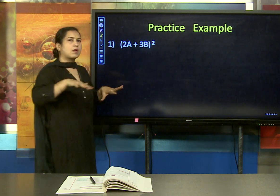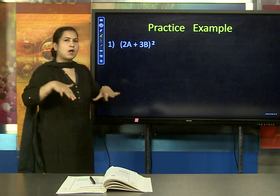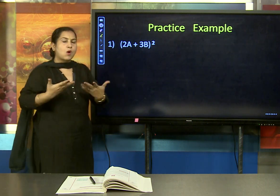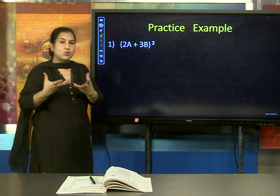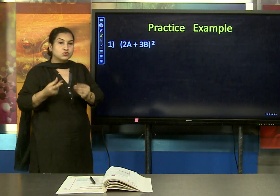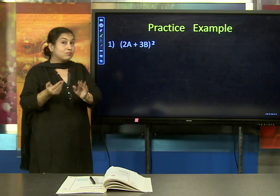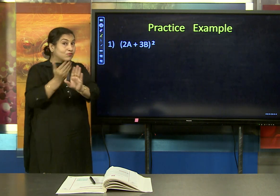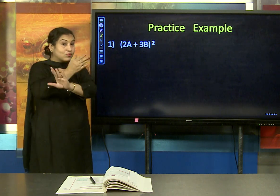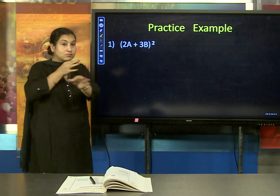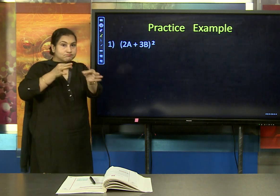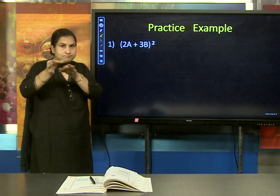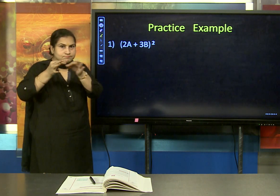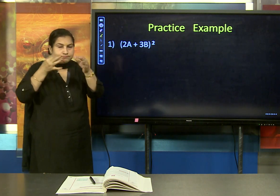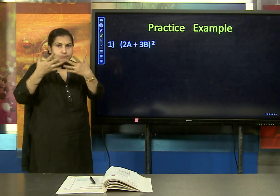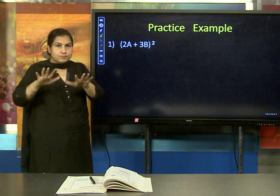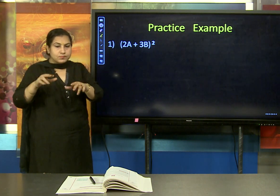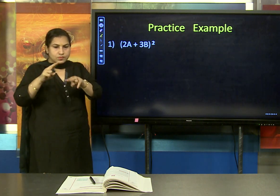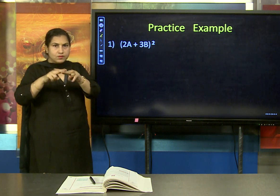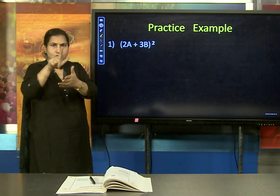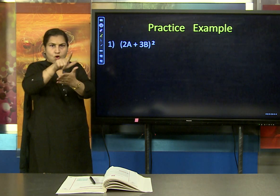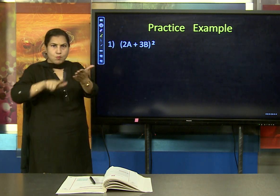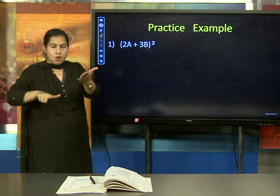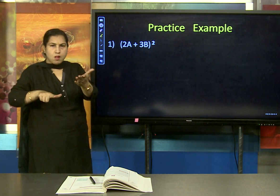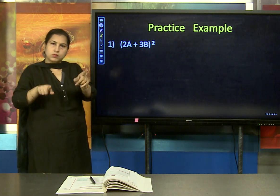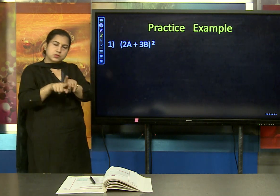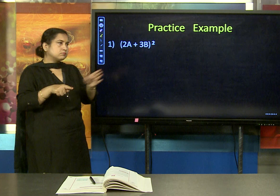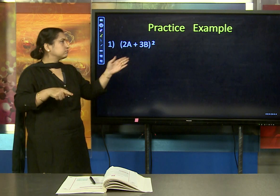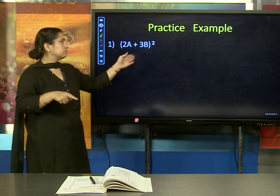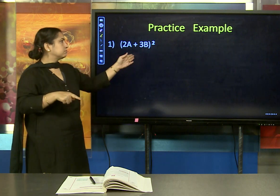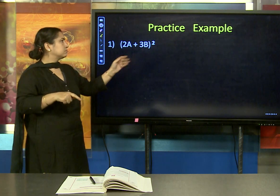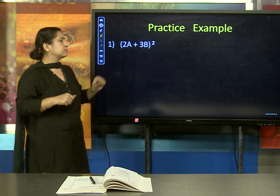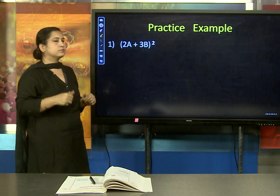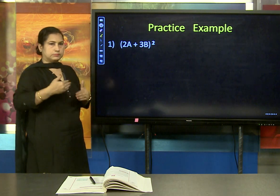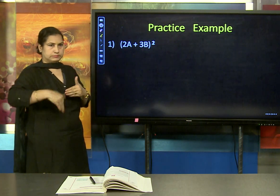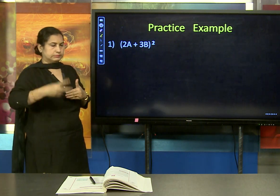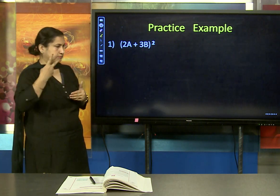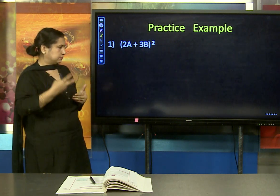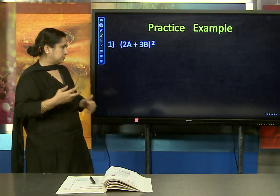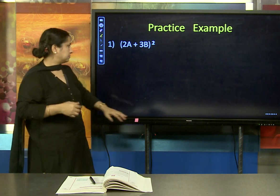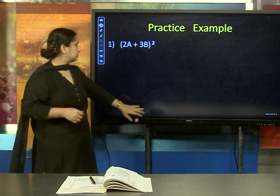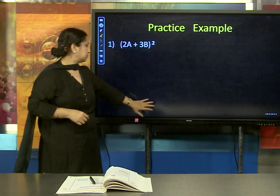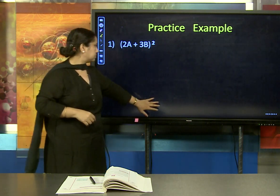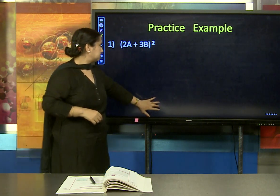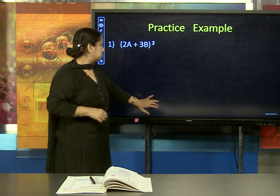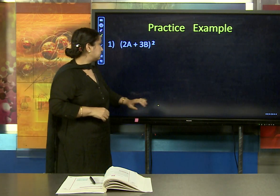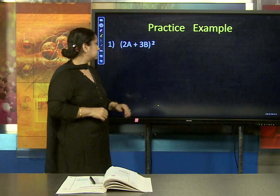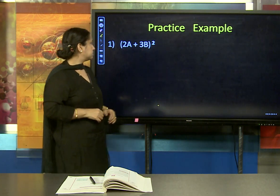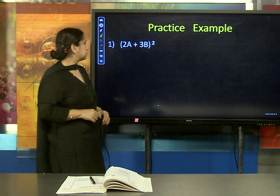कैसे इसको हल करना है, जैसे हमने पहले फार्मूला देखा था सेम उसी तरह से इसको हम हल करने का